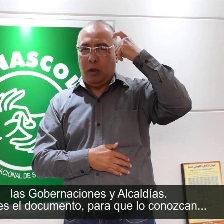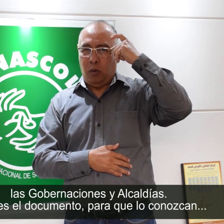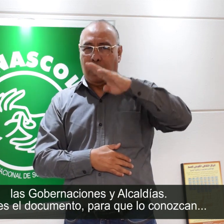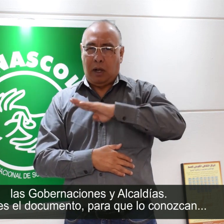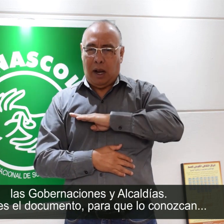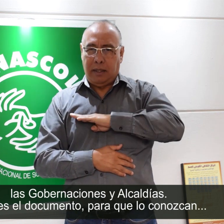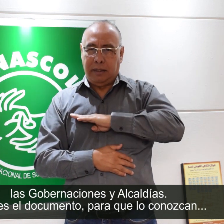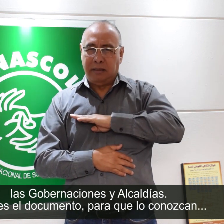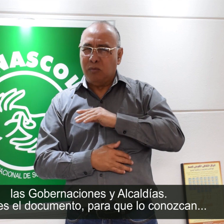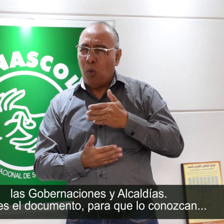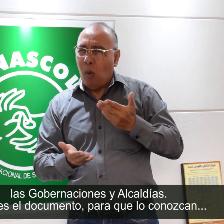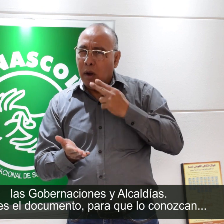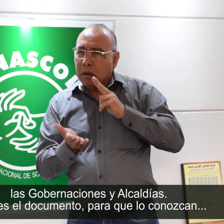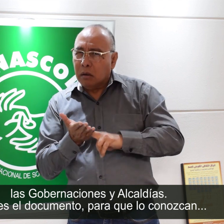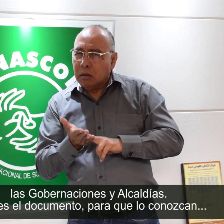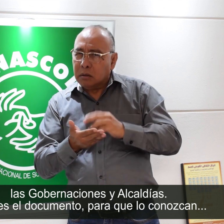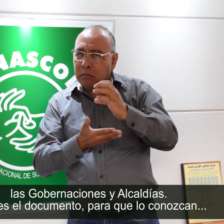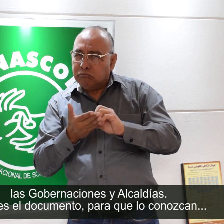Este es el documento para que lo conozcan.